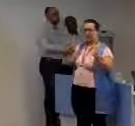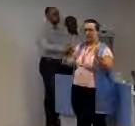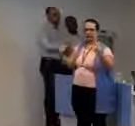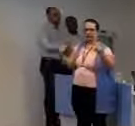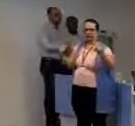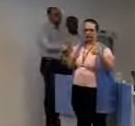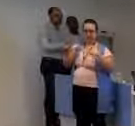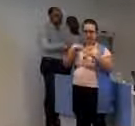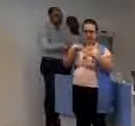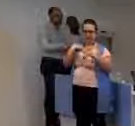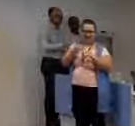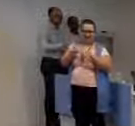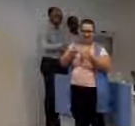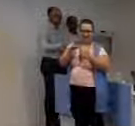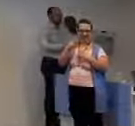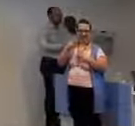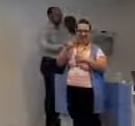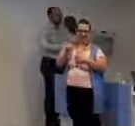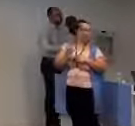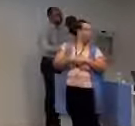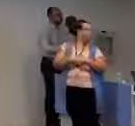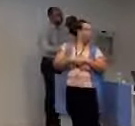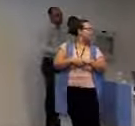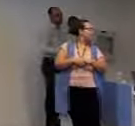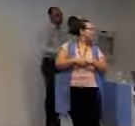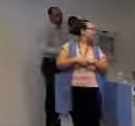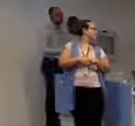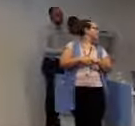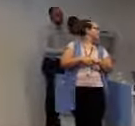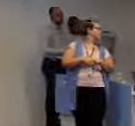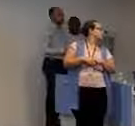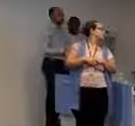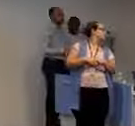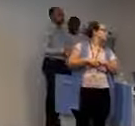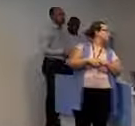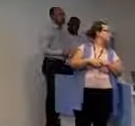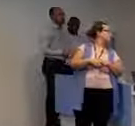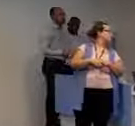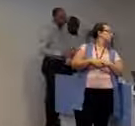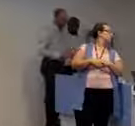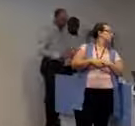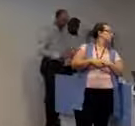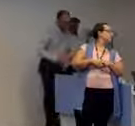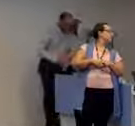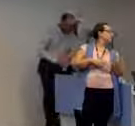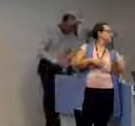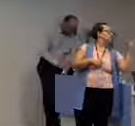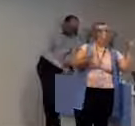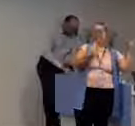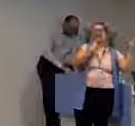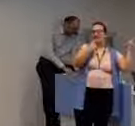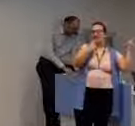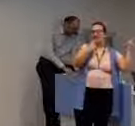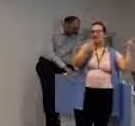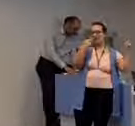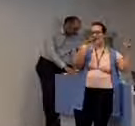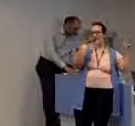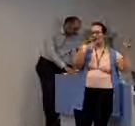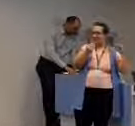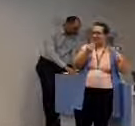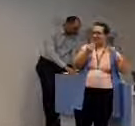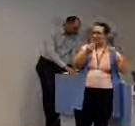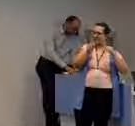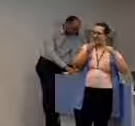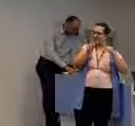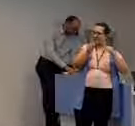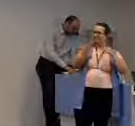tá? Então, aqui ele identificou uma contra-saída. Então, aquela marcação em vermelho significa que tem um ângulo de